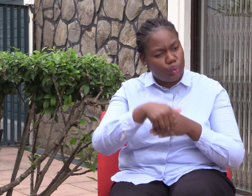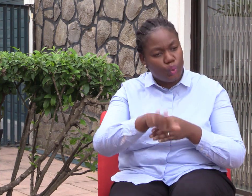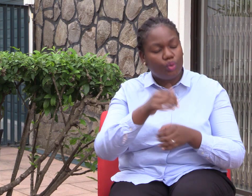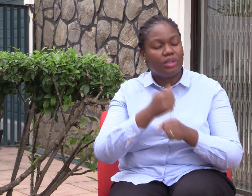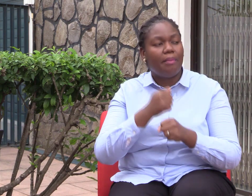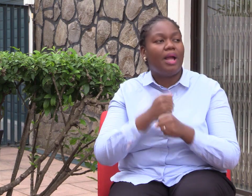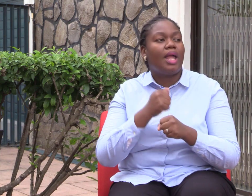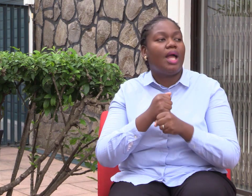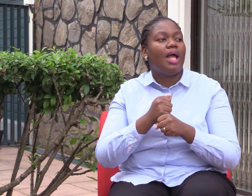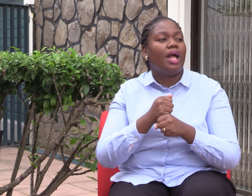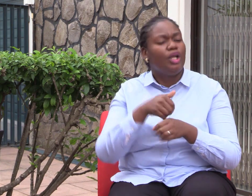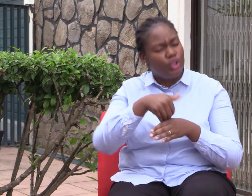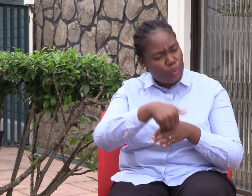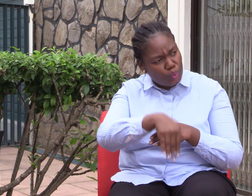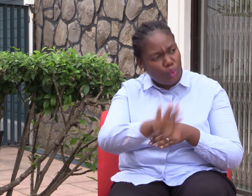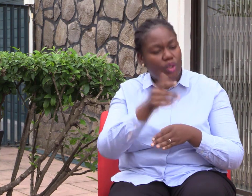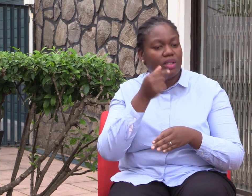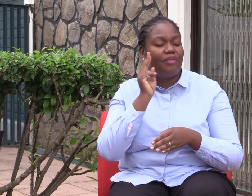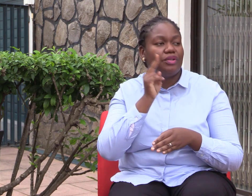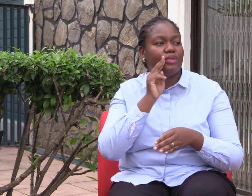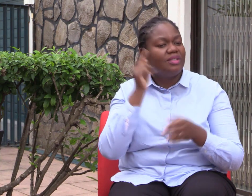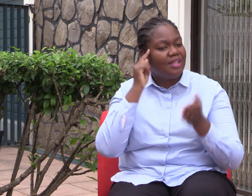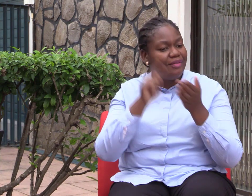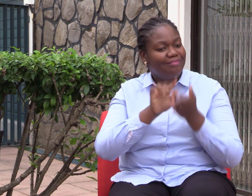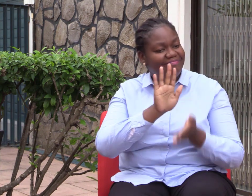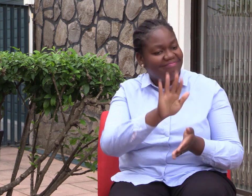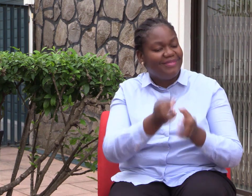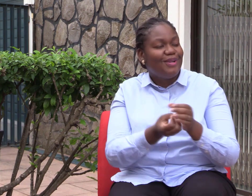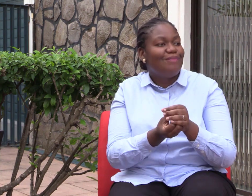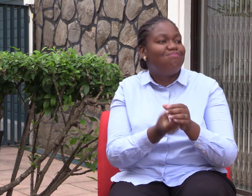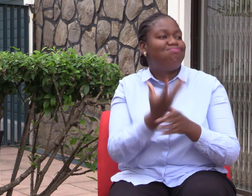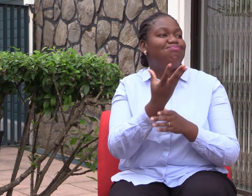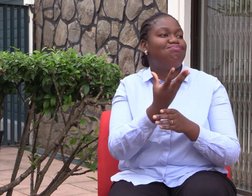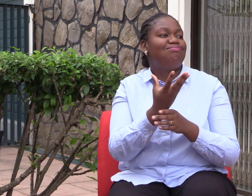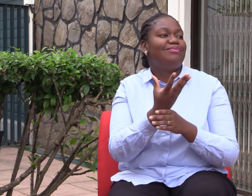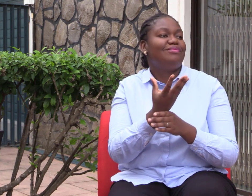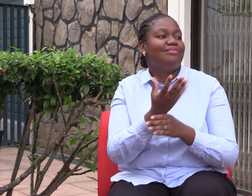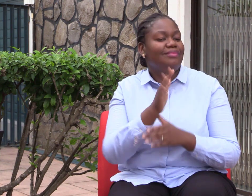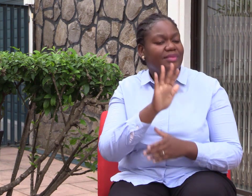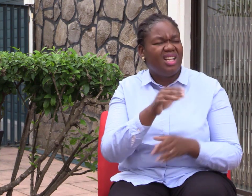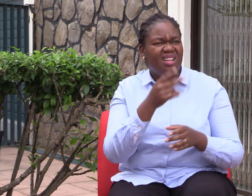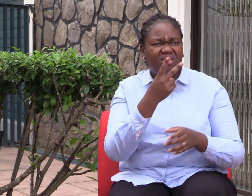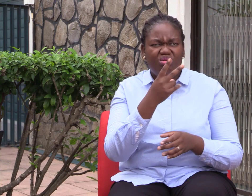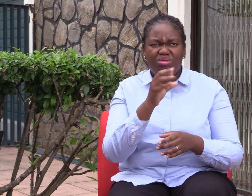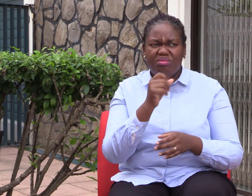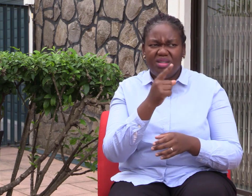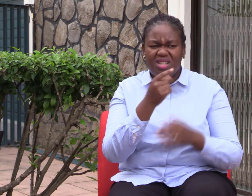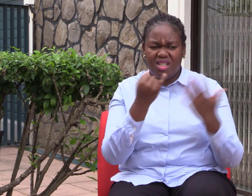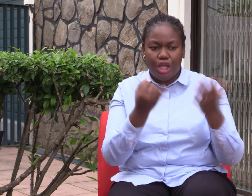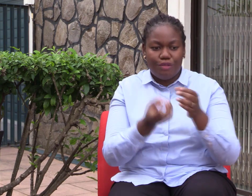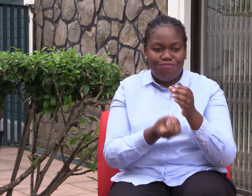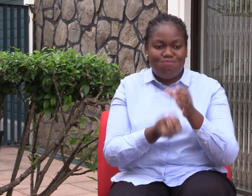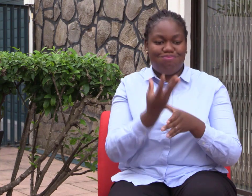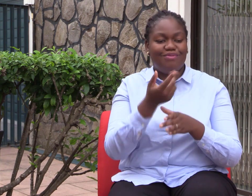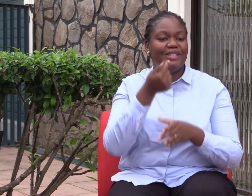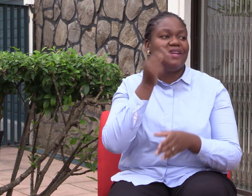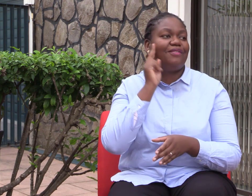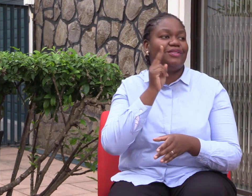me juntar aos outros colegas, onde aprendi também a fazer essas imagens